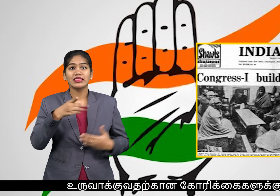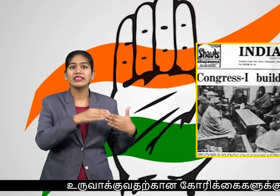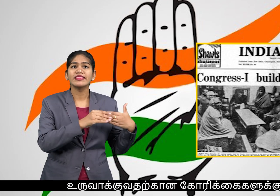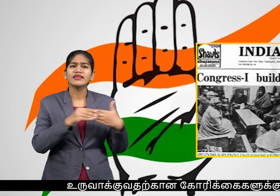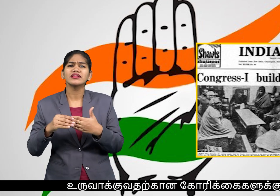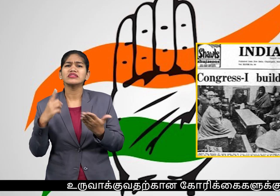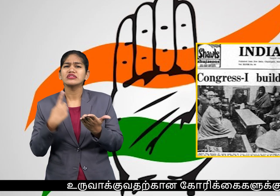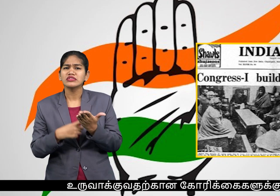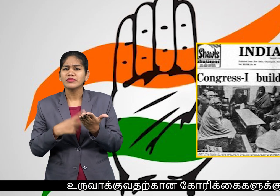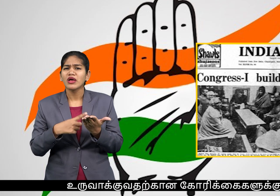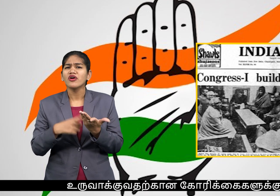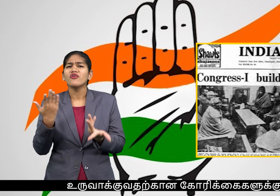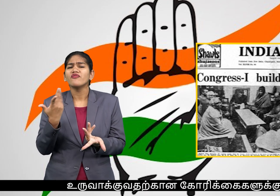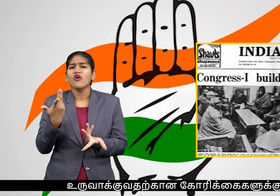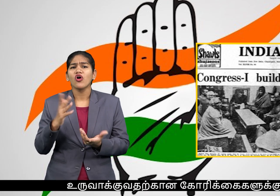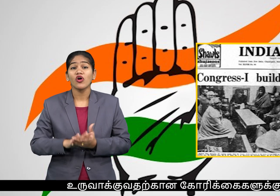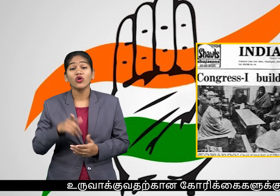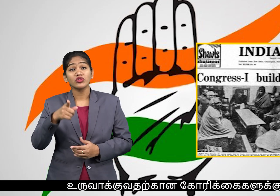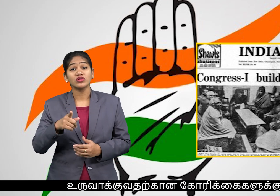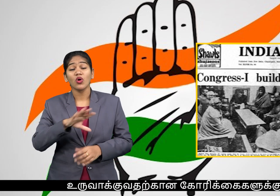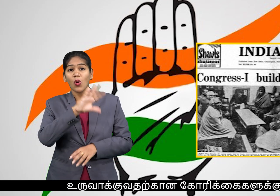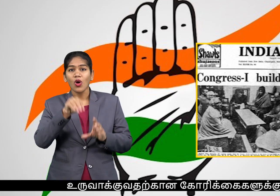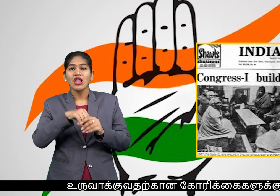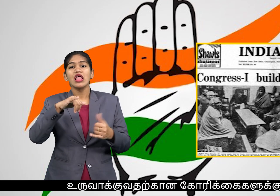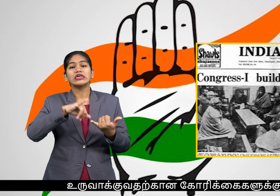உருவாக்குவதற்கான கோரிக்கைகளுக்கு வழிவகுத்தது.